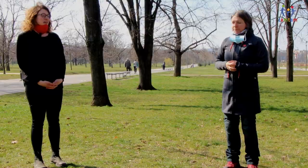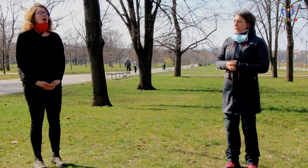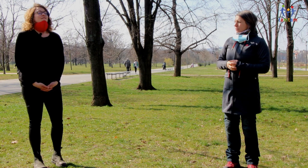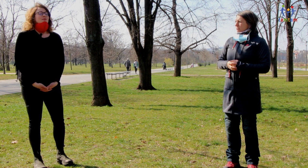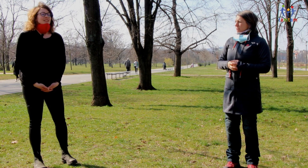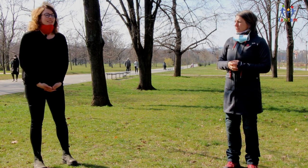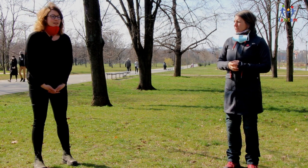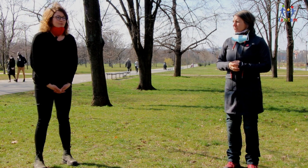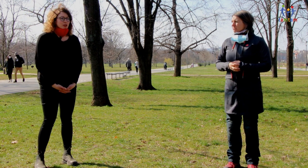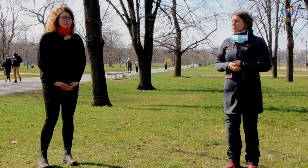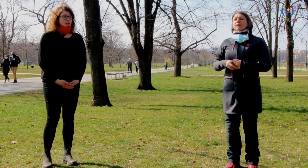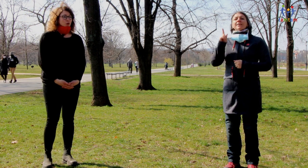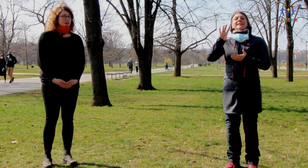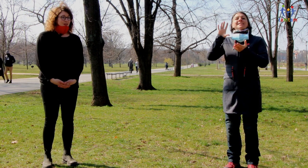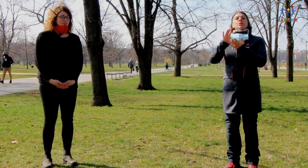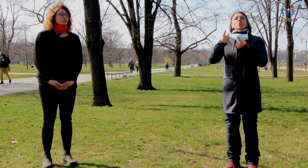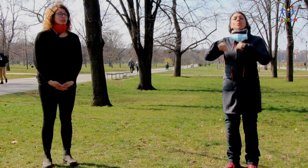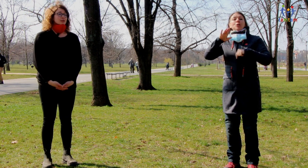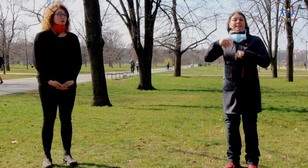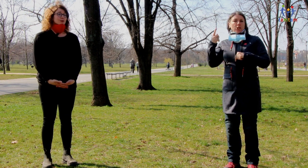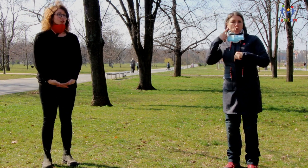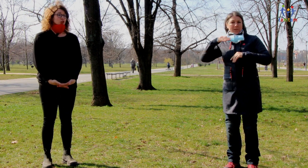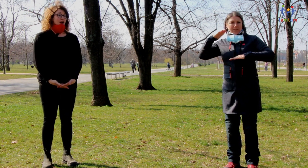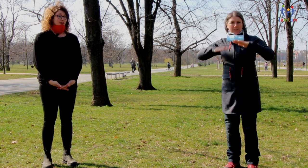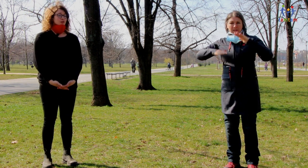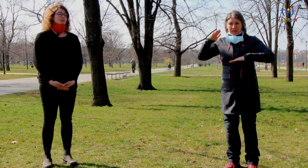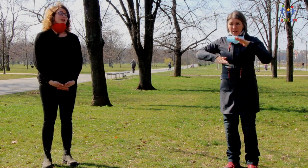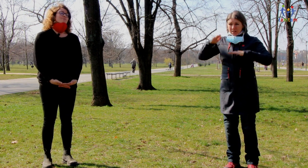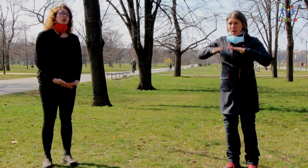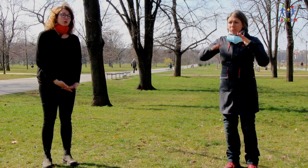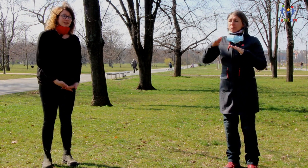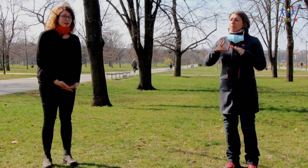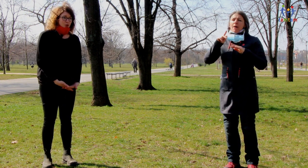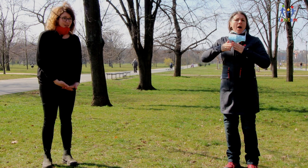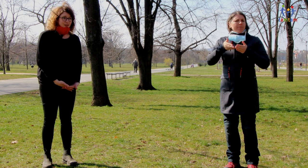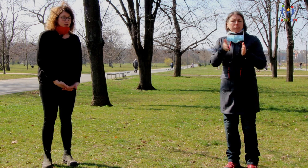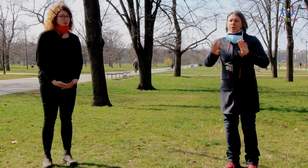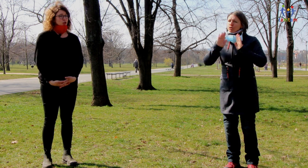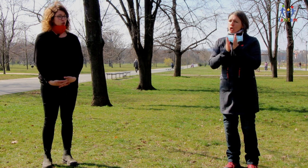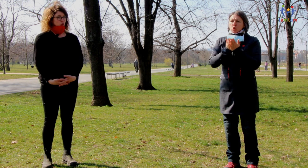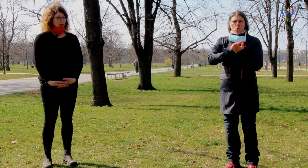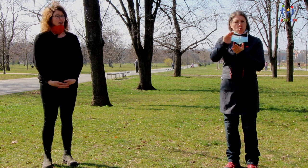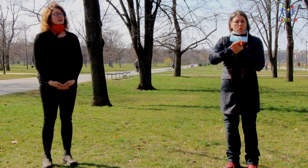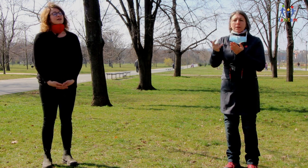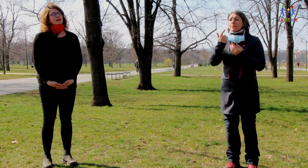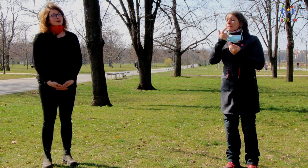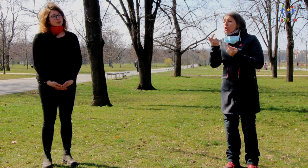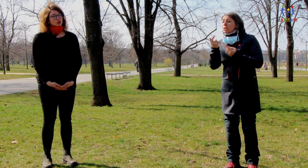Mám titan pro prodeck, když bych vám je všechny výběžit dát. To znamená, že přišlo je všechny poradna, nerozajíště, a vám bude